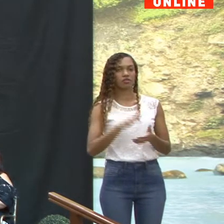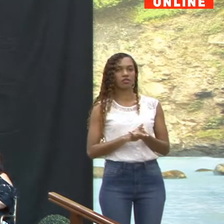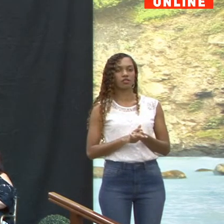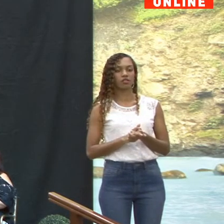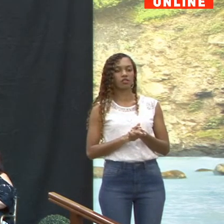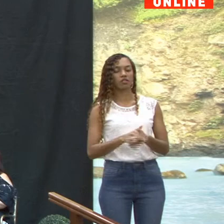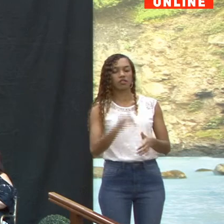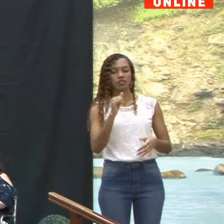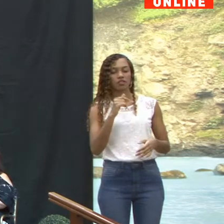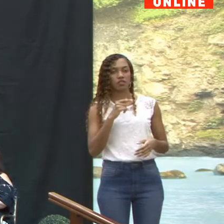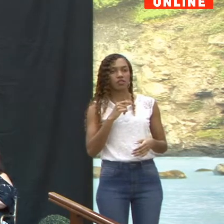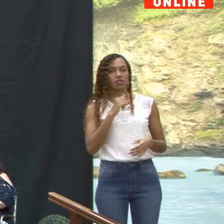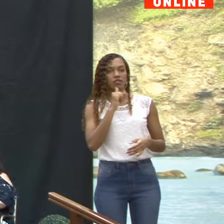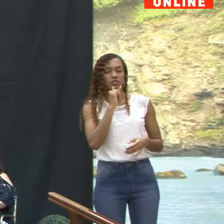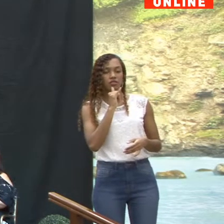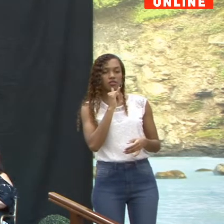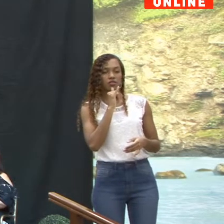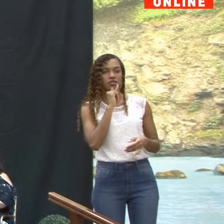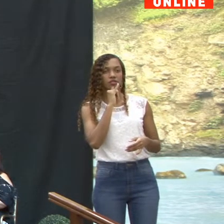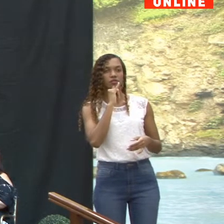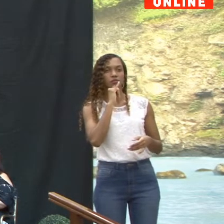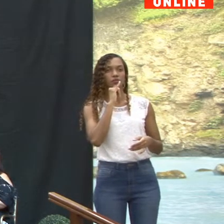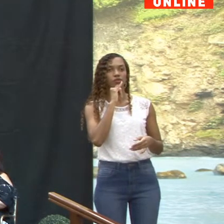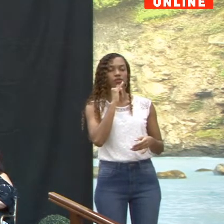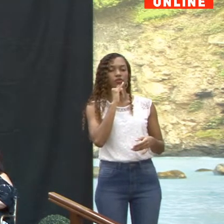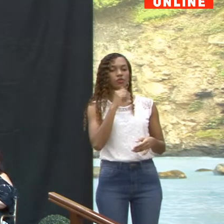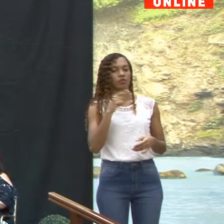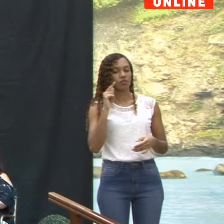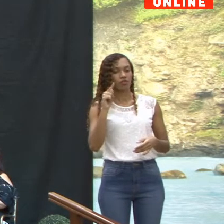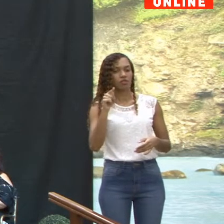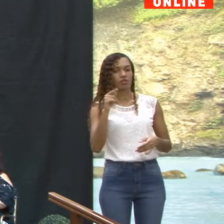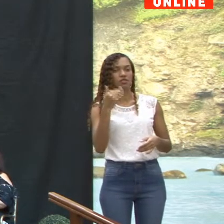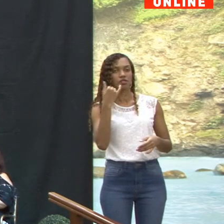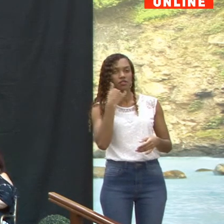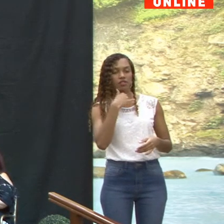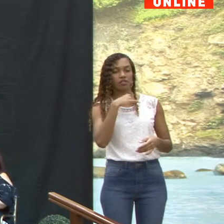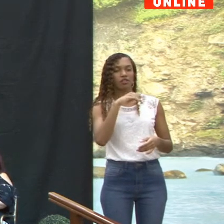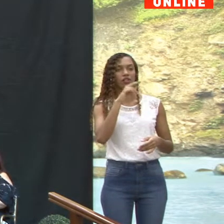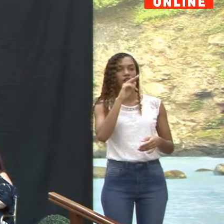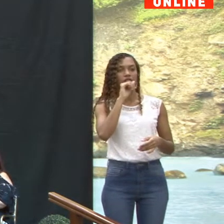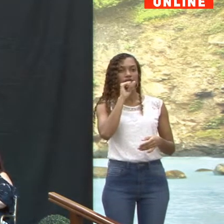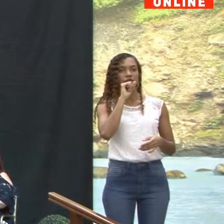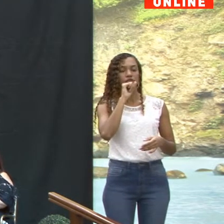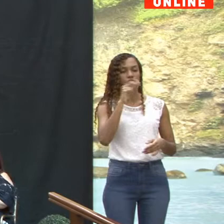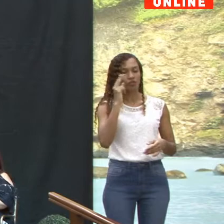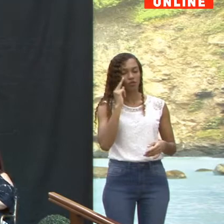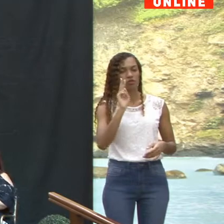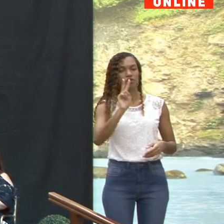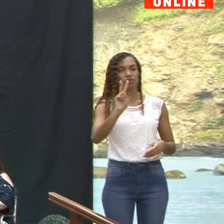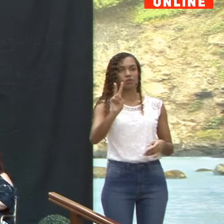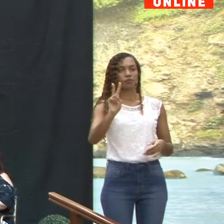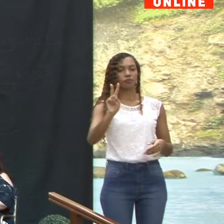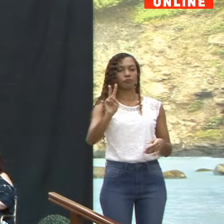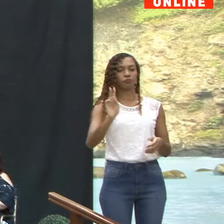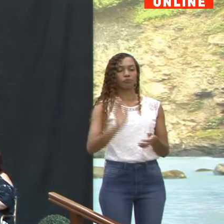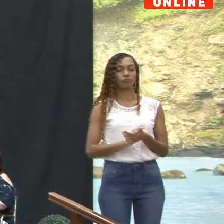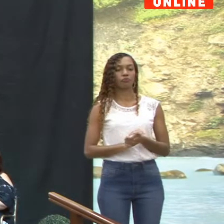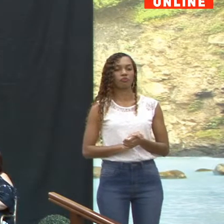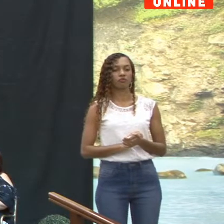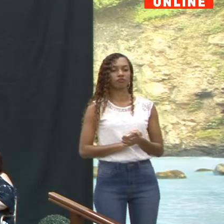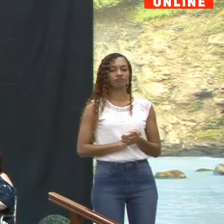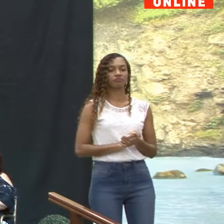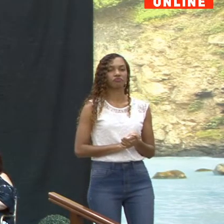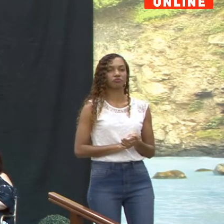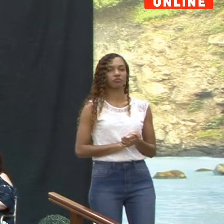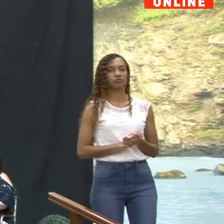quer ver nos teus filhos lá na frente. E muitas das vezes, pensa bem no que tu vai fazer. Renuncia às vezes